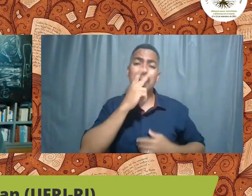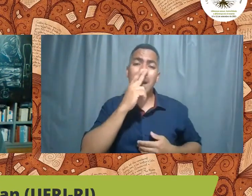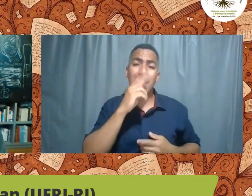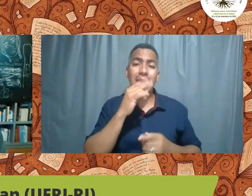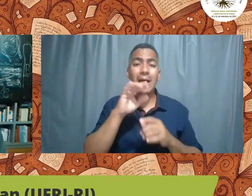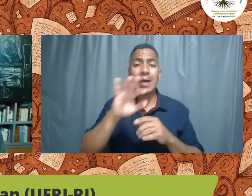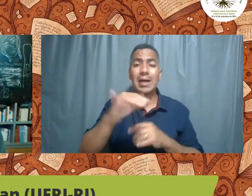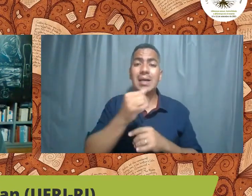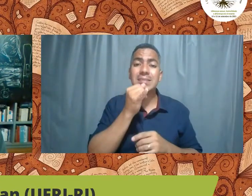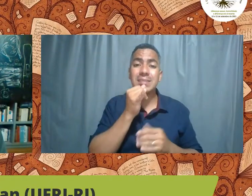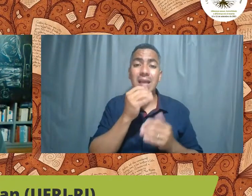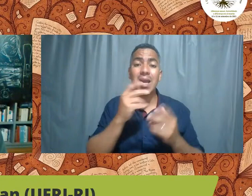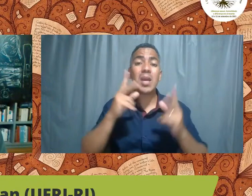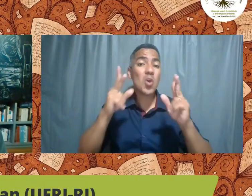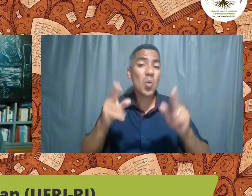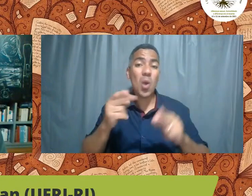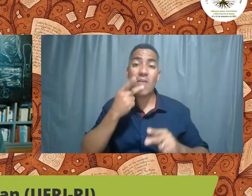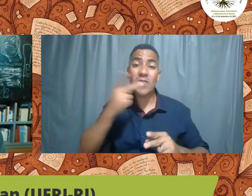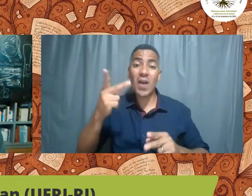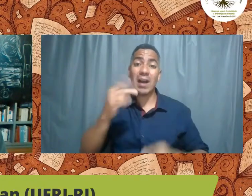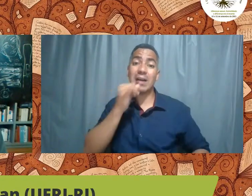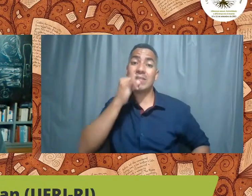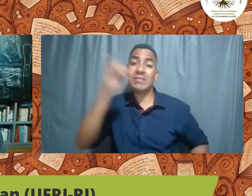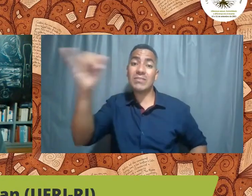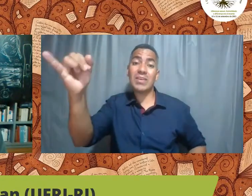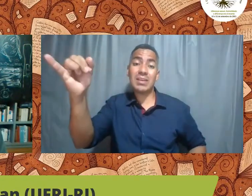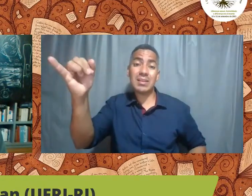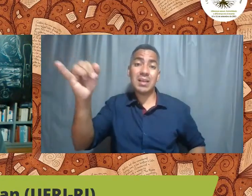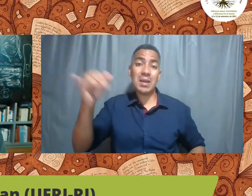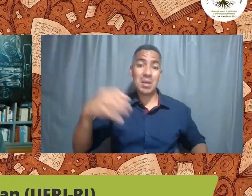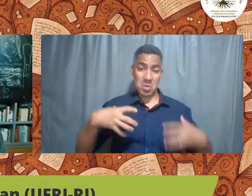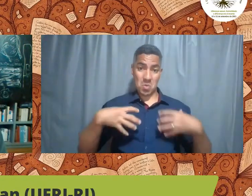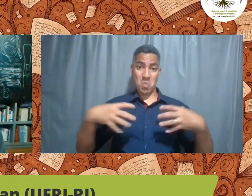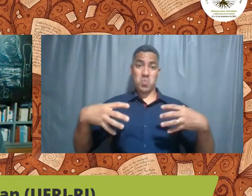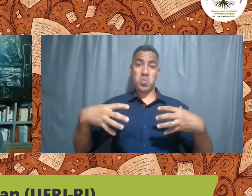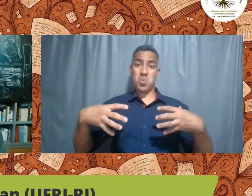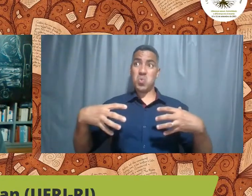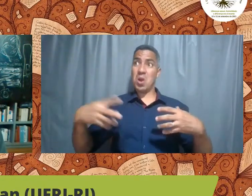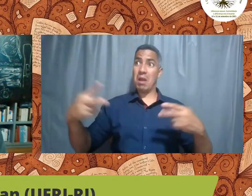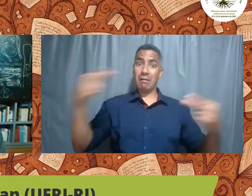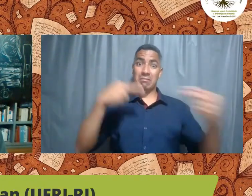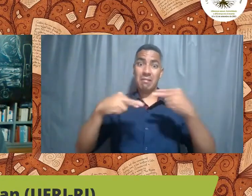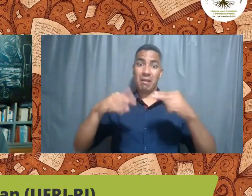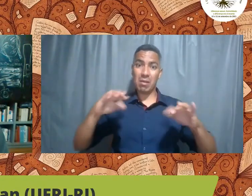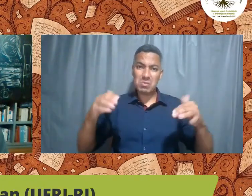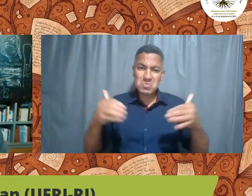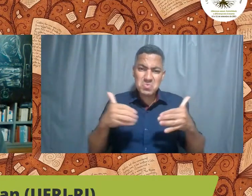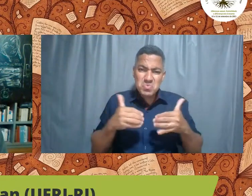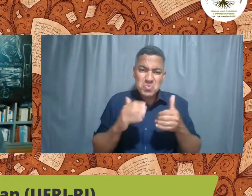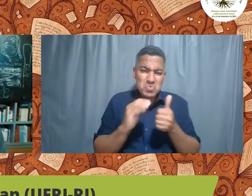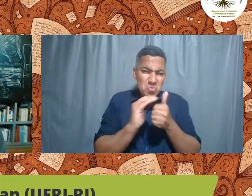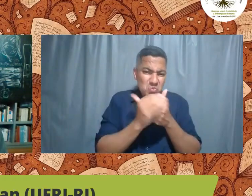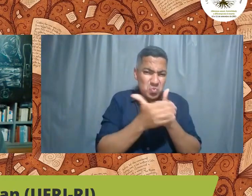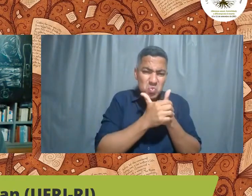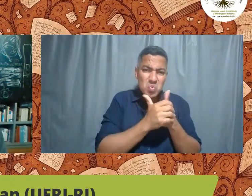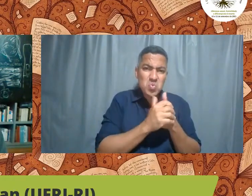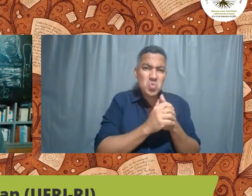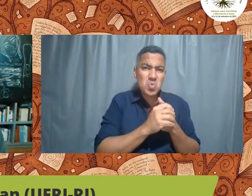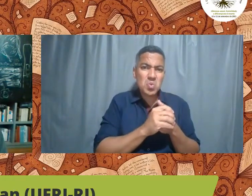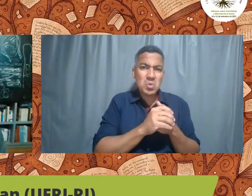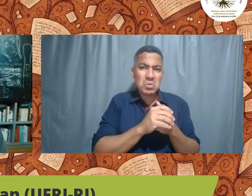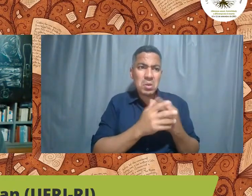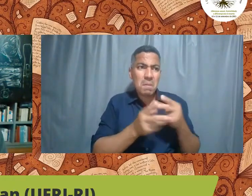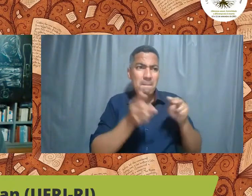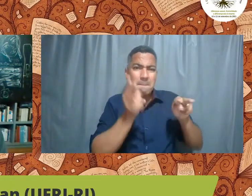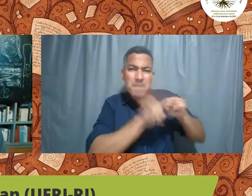de ficar restritos ao que eram antes, né? Ao espaço secreto do quarto